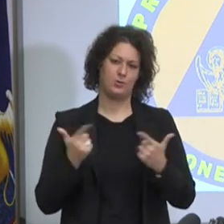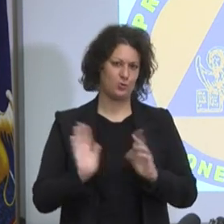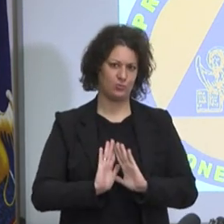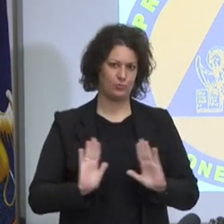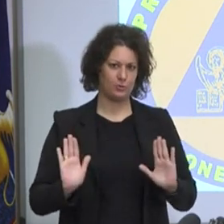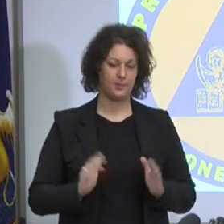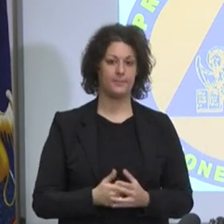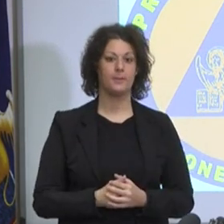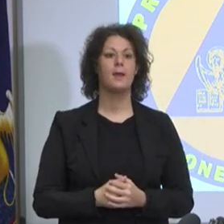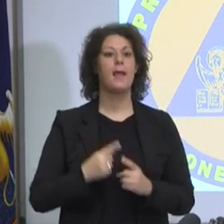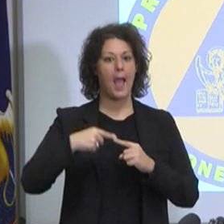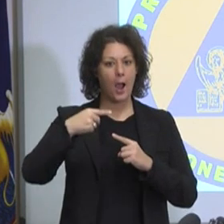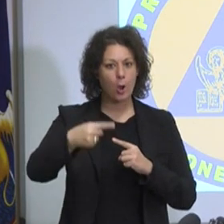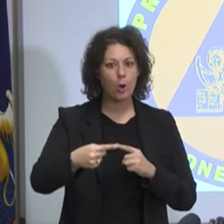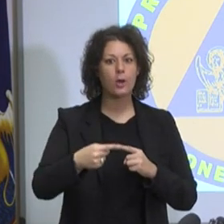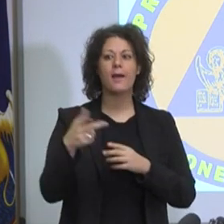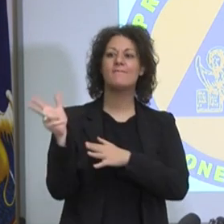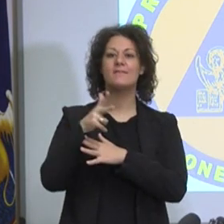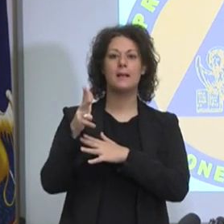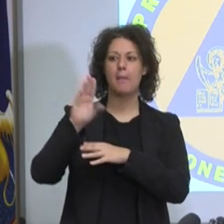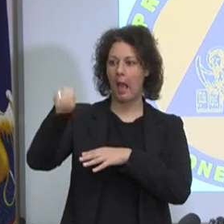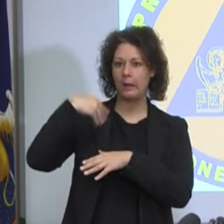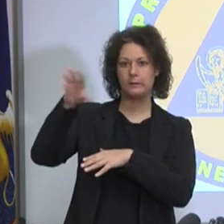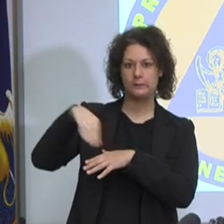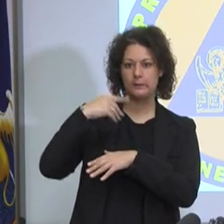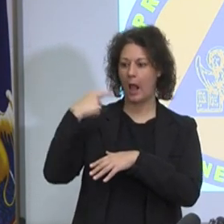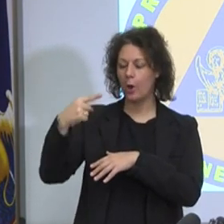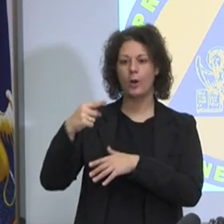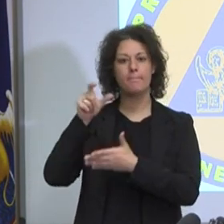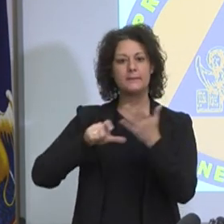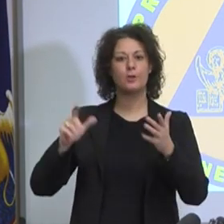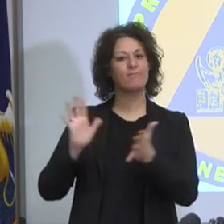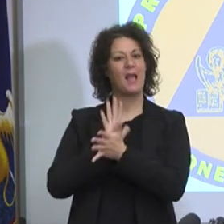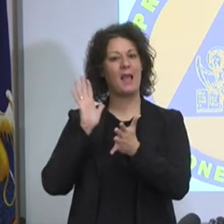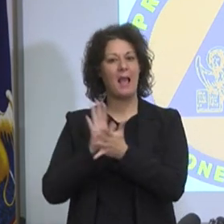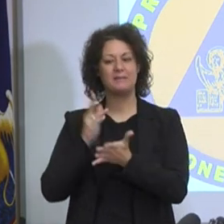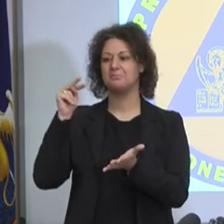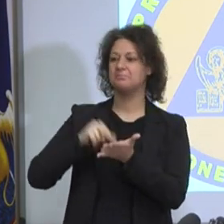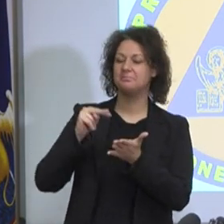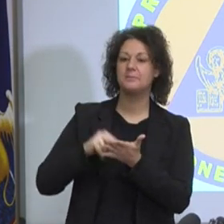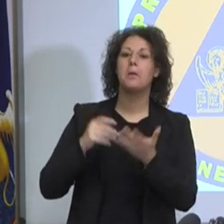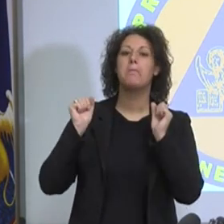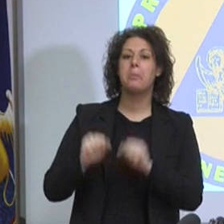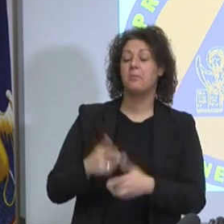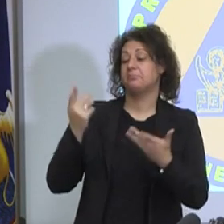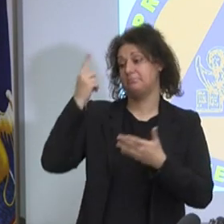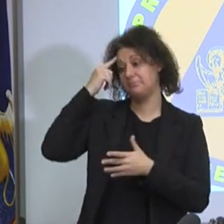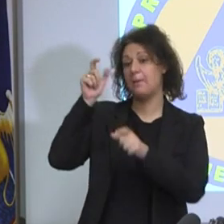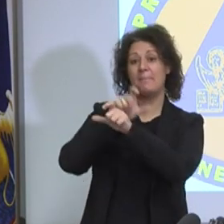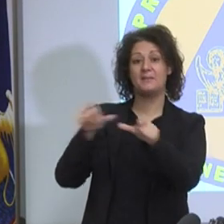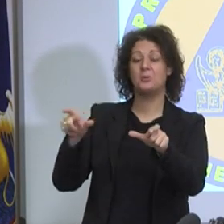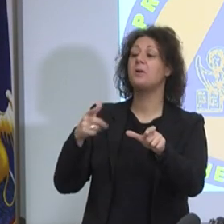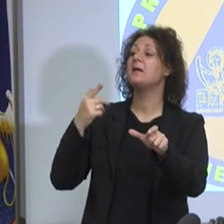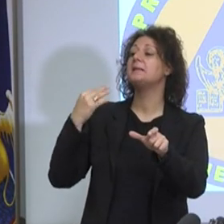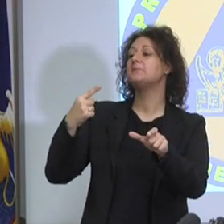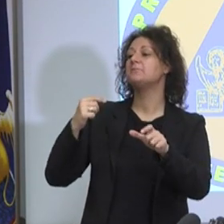Mi arrivano ancora dei filmati di gente che fa festa, salta, balla, magari non si ammalerà mai, ma sicuramente rischiano di diventare dei